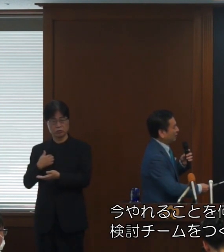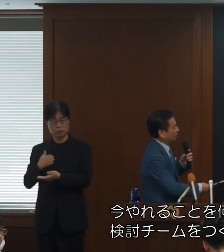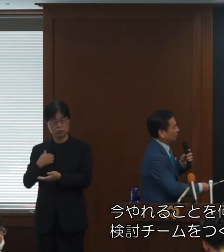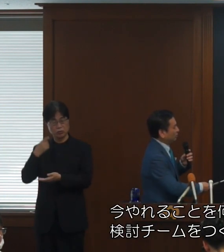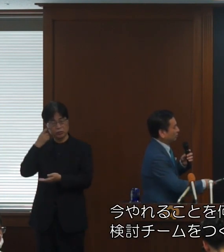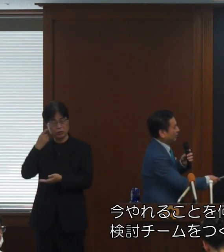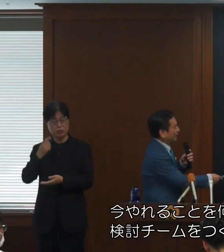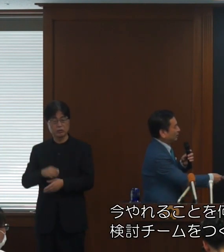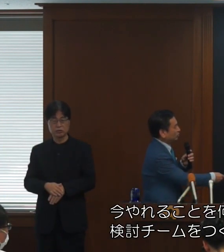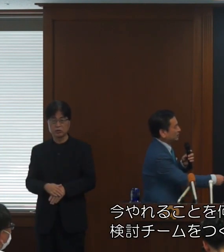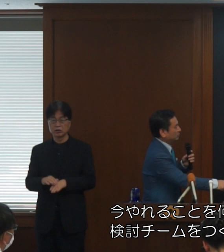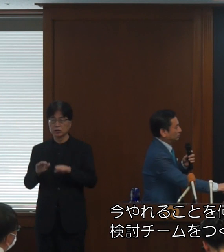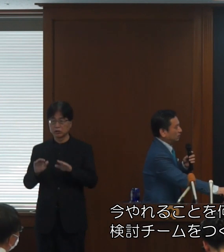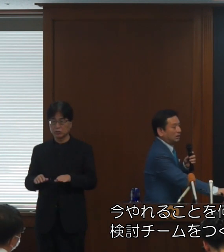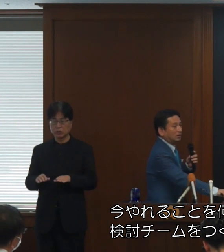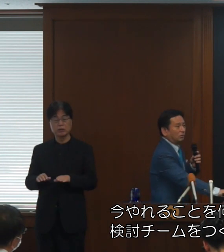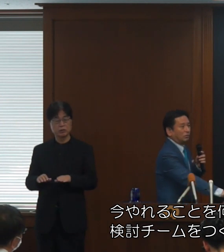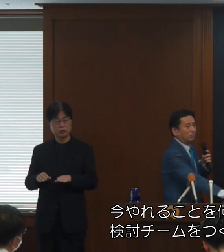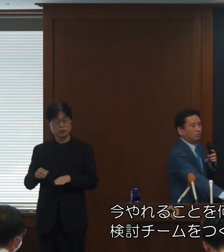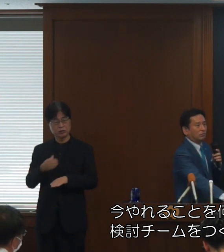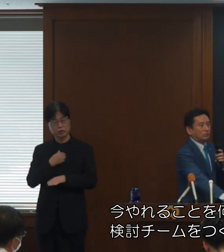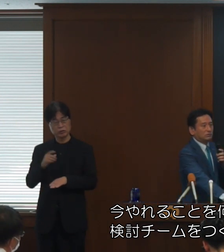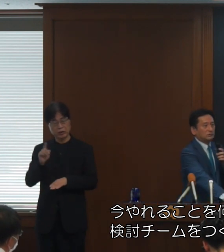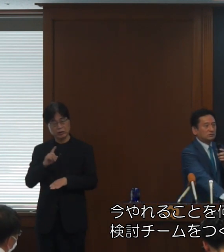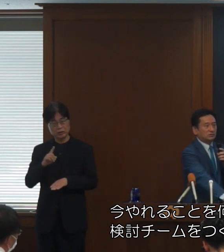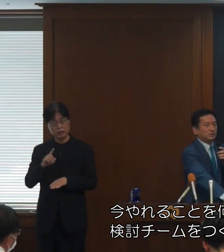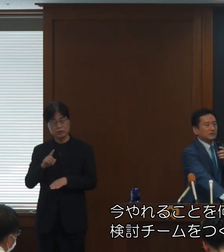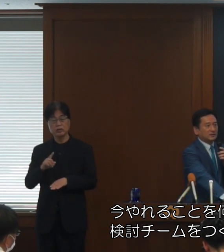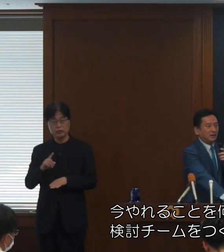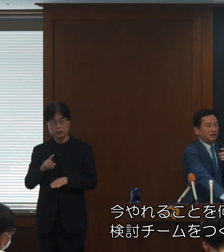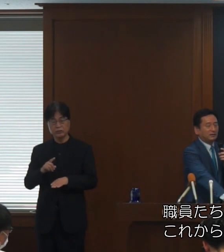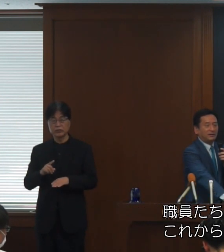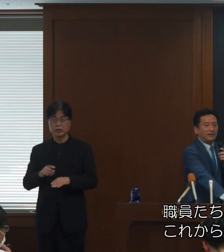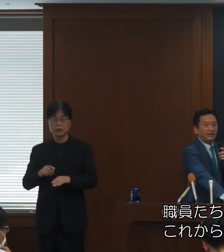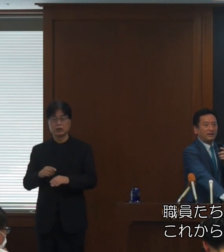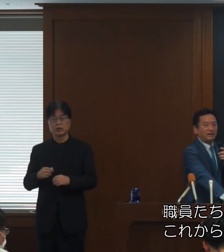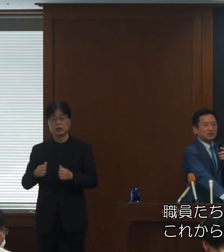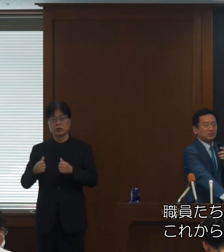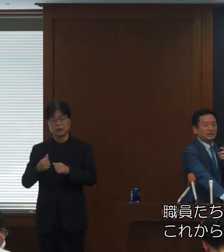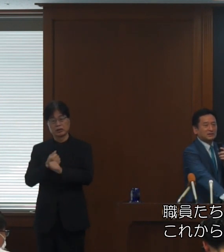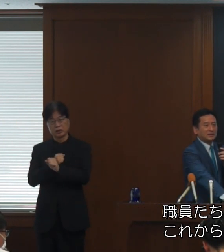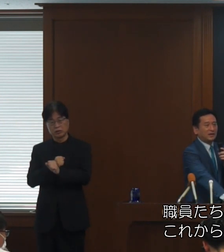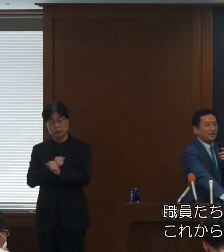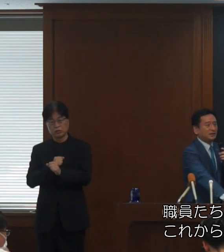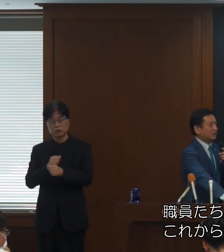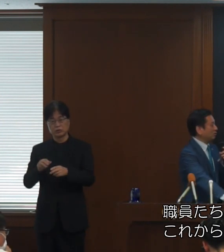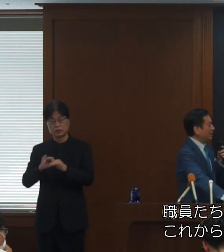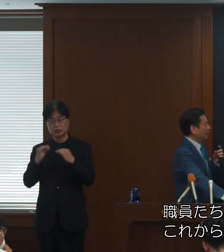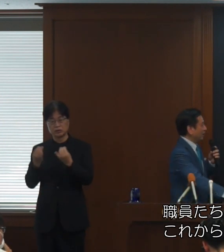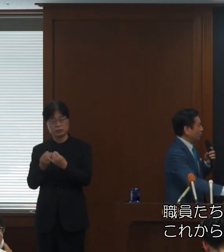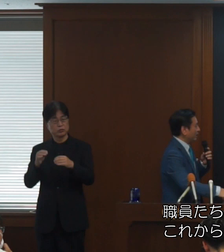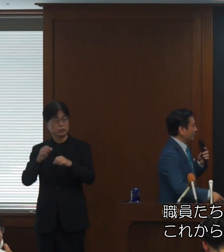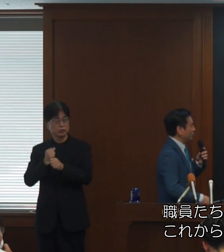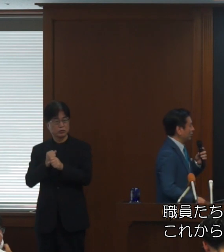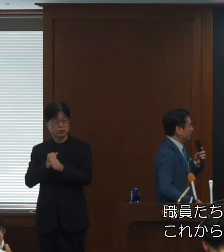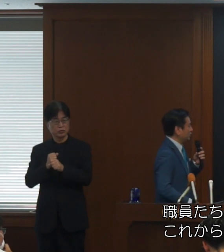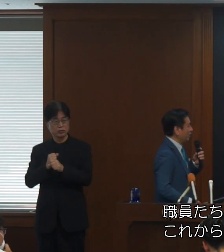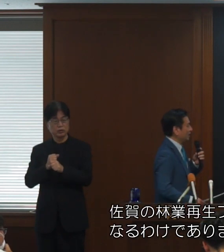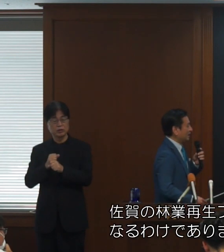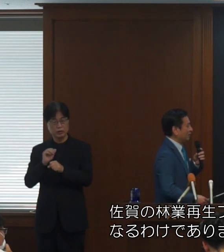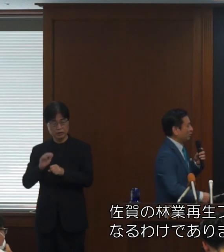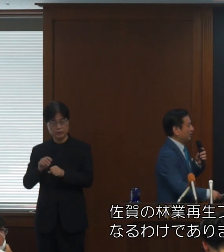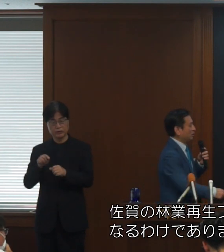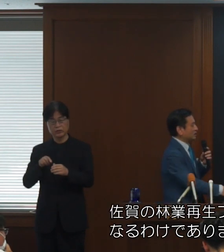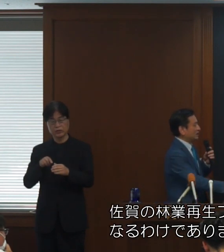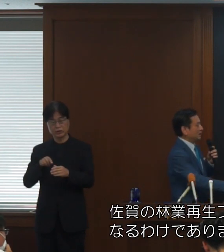考えろということで検討しているを作りましたで職員たちが考えてきたのがこれから紹介